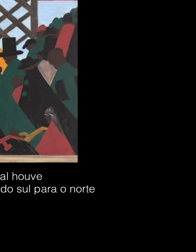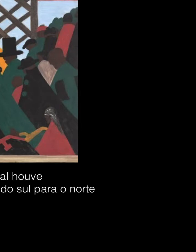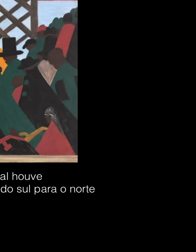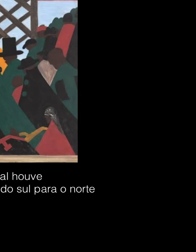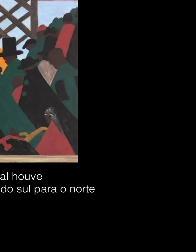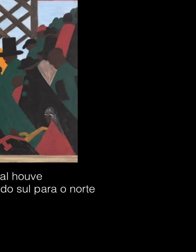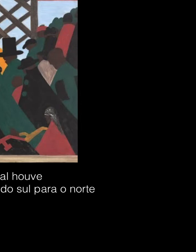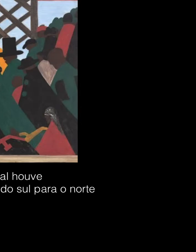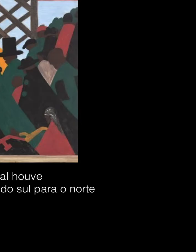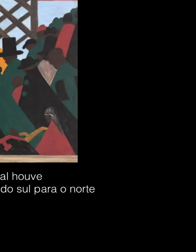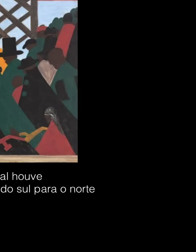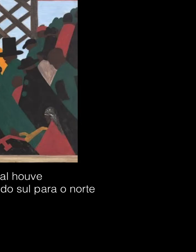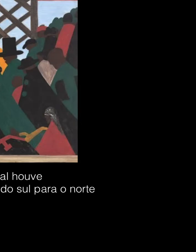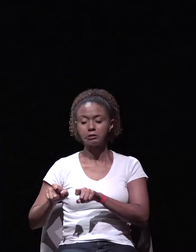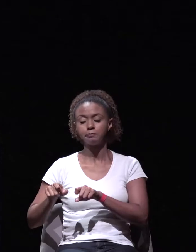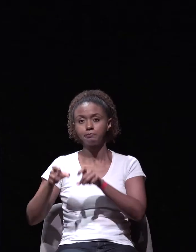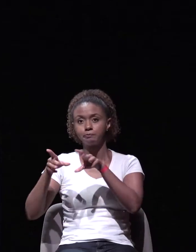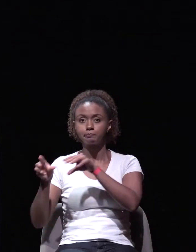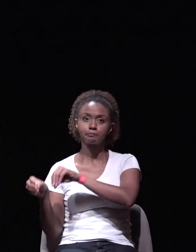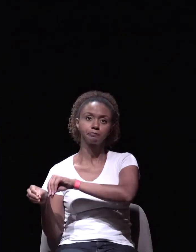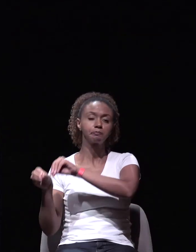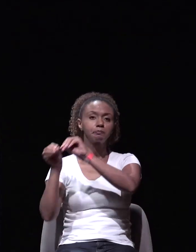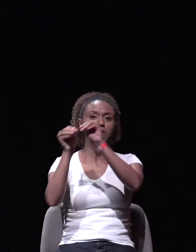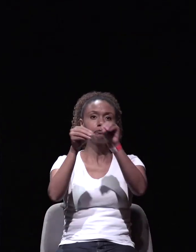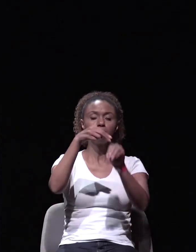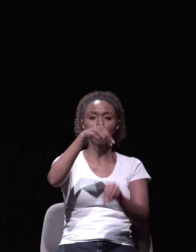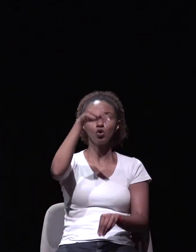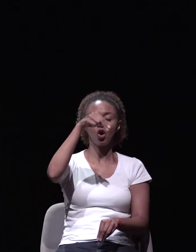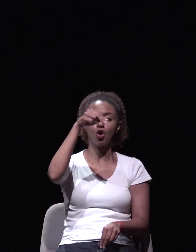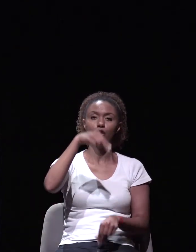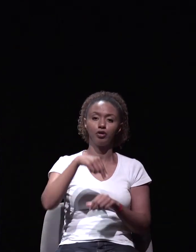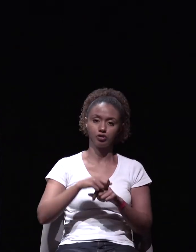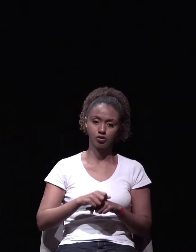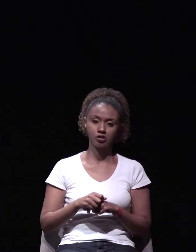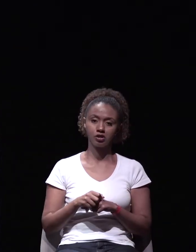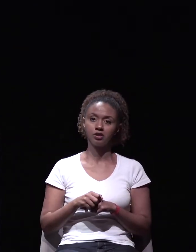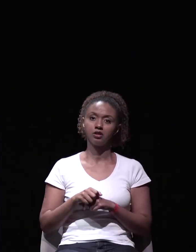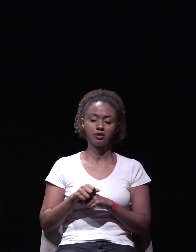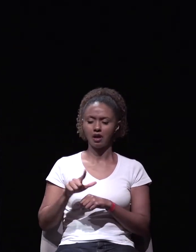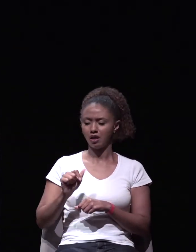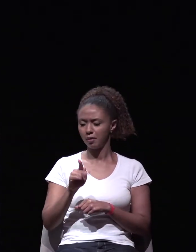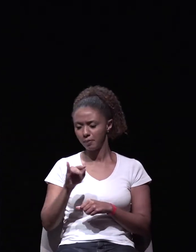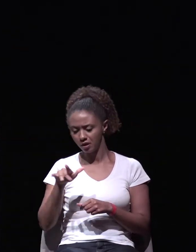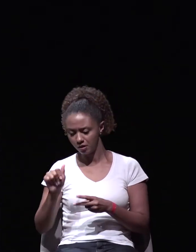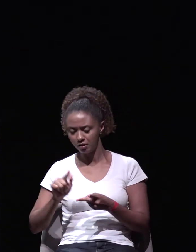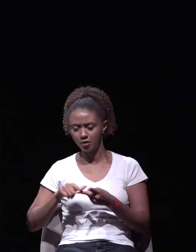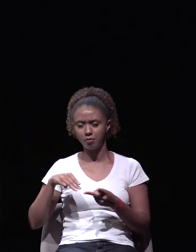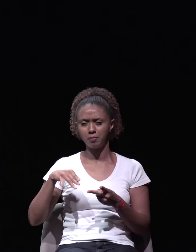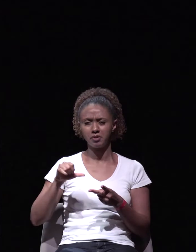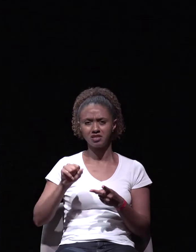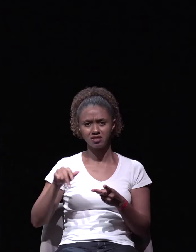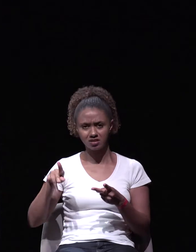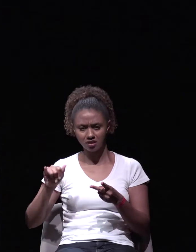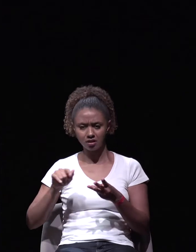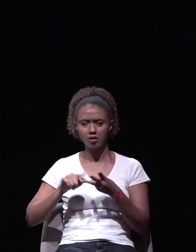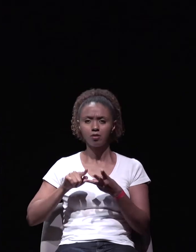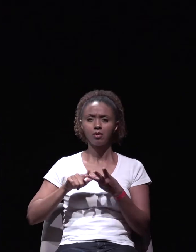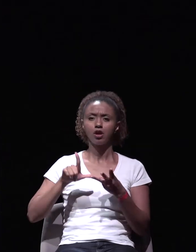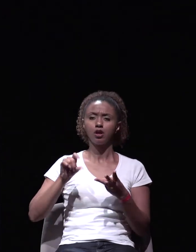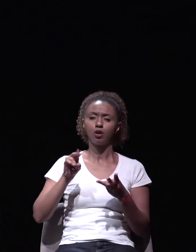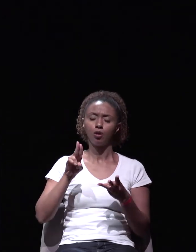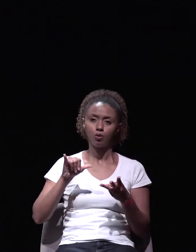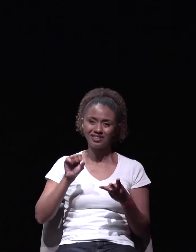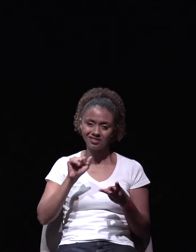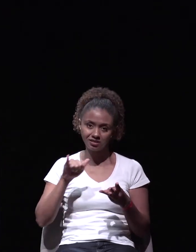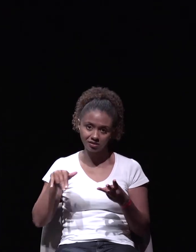para as cidades do norte. Então, eles vão deixar estados como Alabama, Mississippi, Louisiana e o